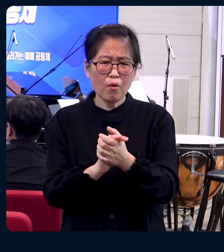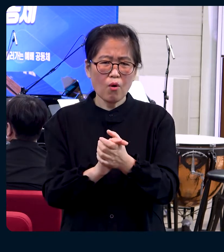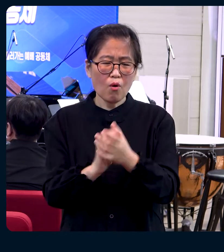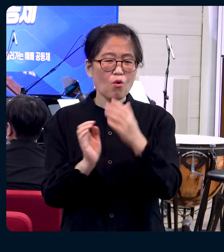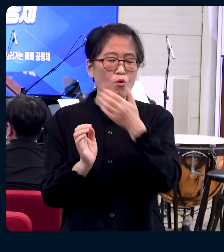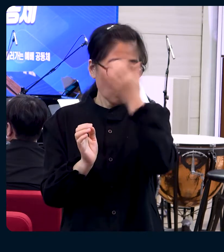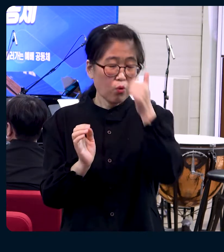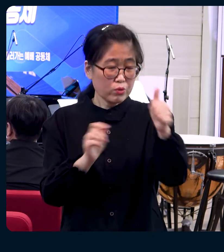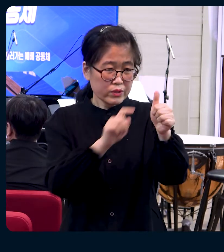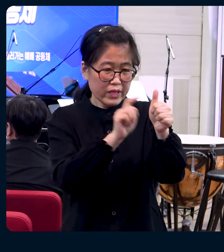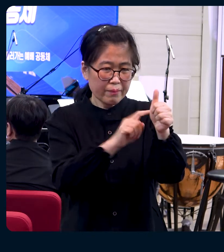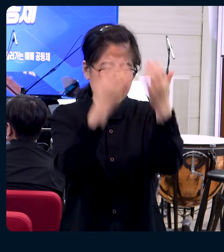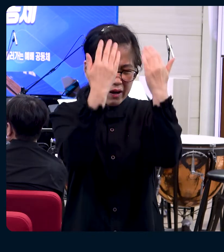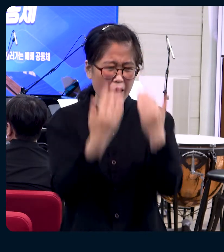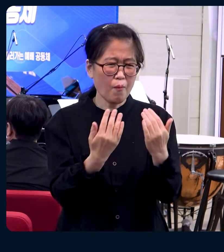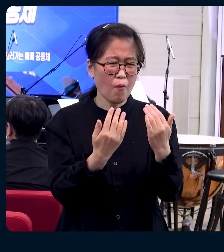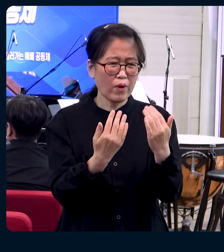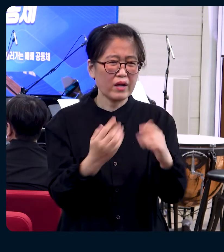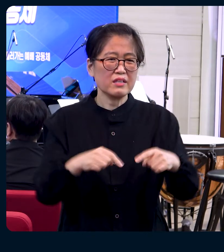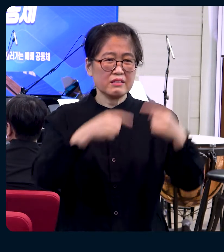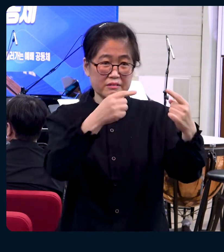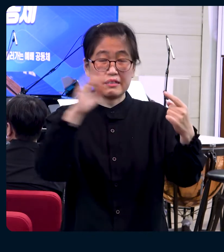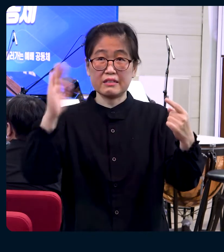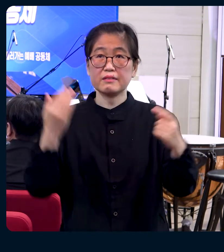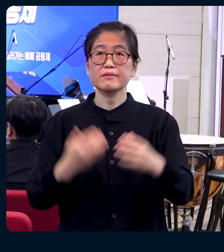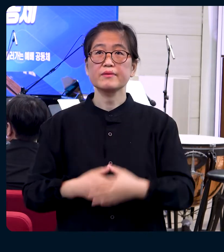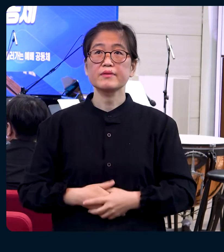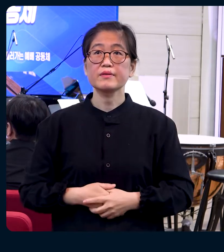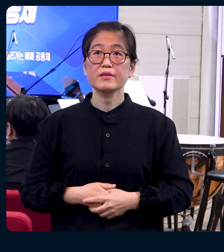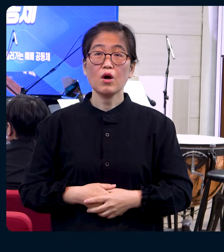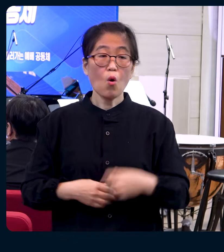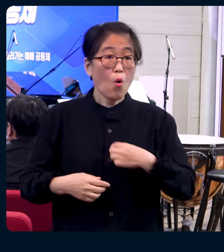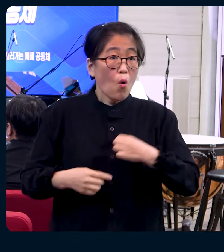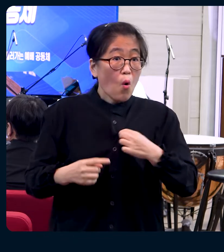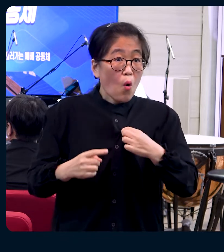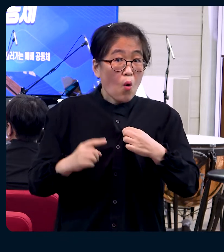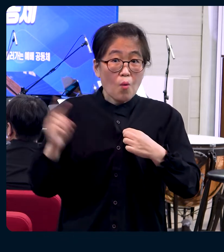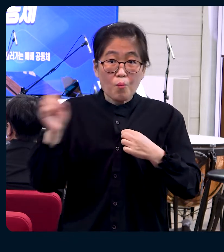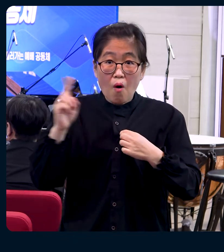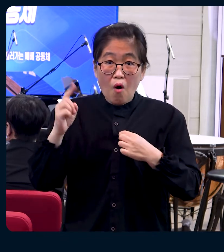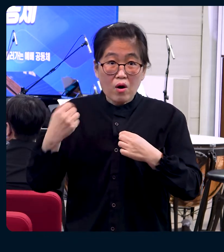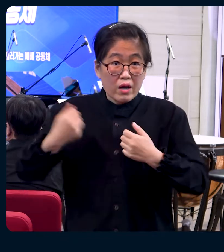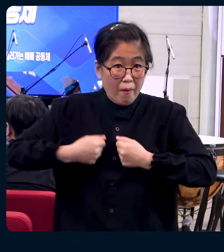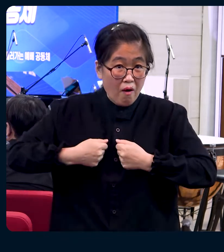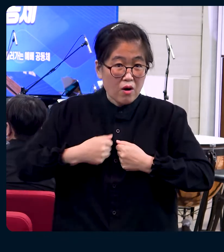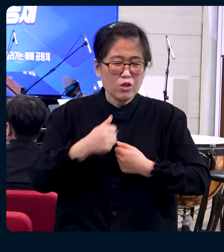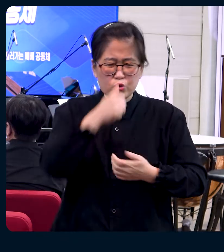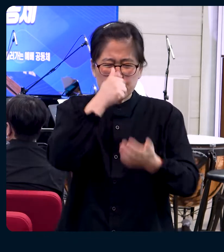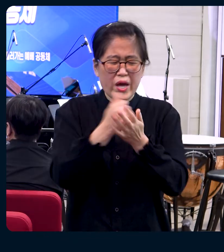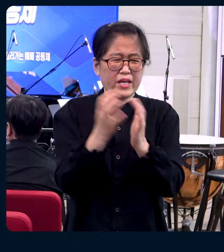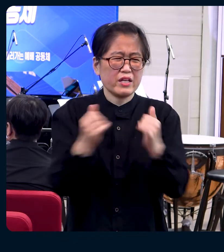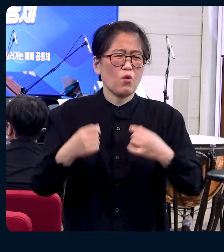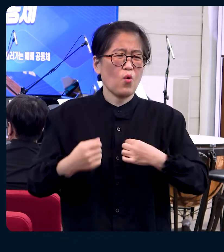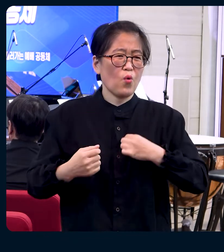버립니다. 자, 무슨 옷을 입었겠습니까? 죄수 옷을 입은